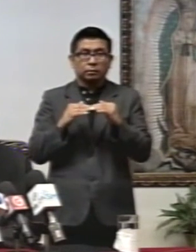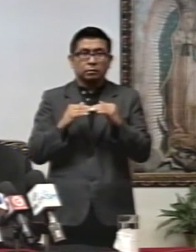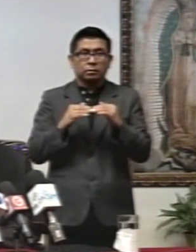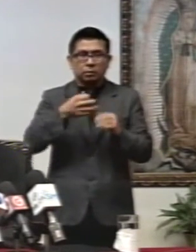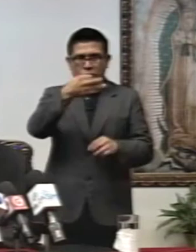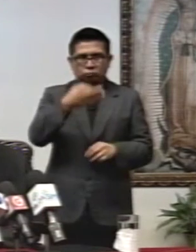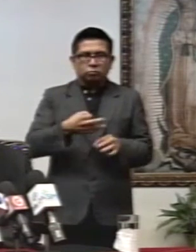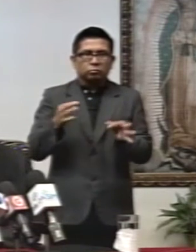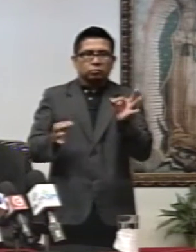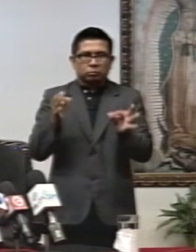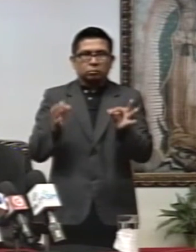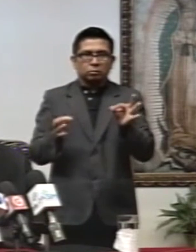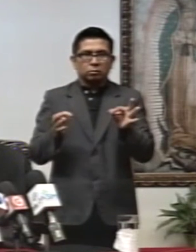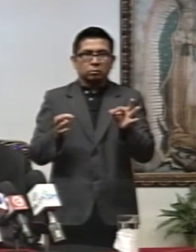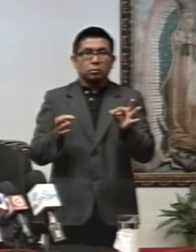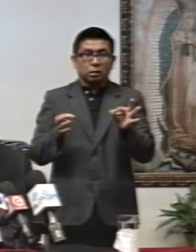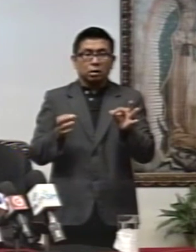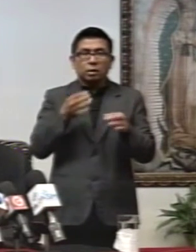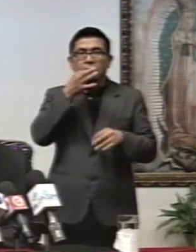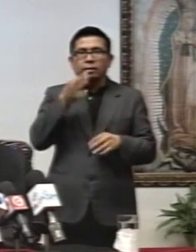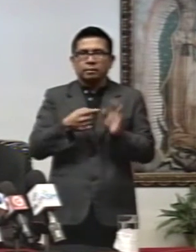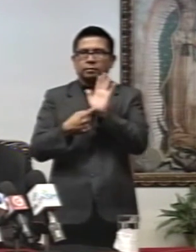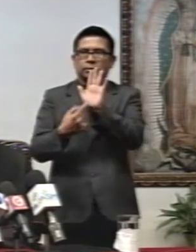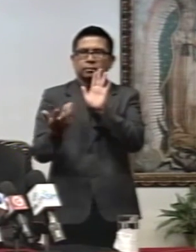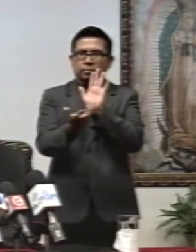la nación también con la verdad.